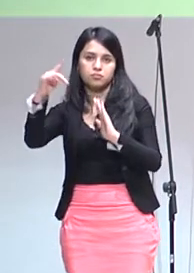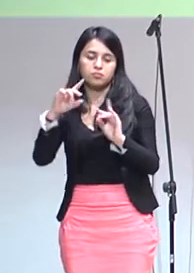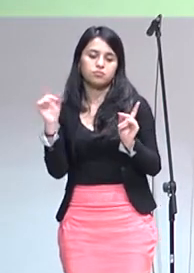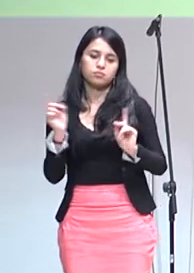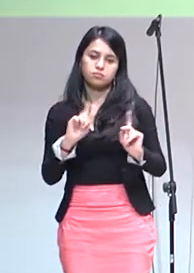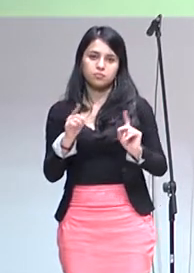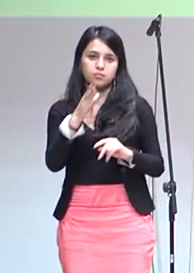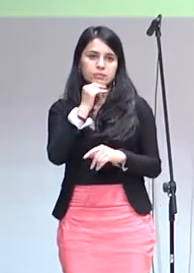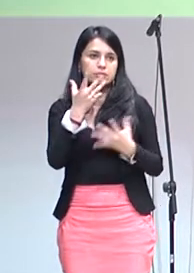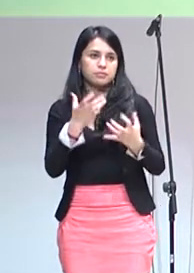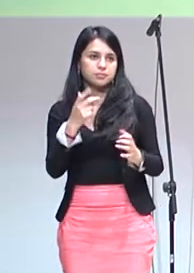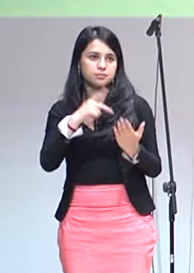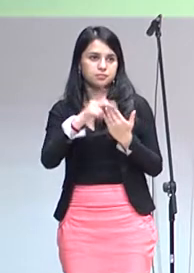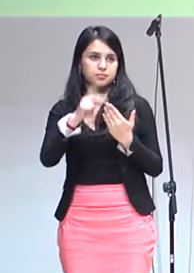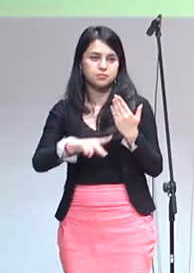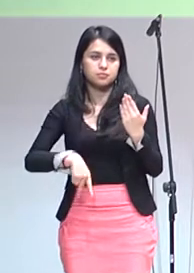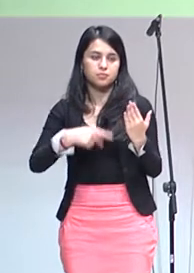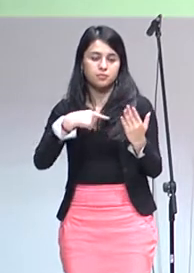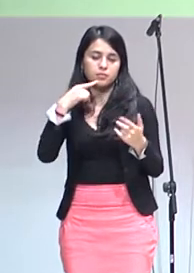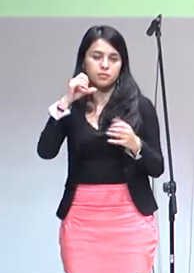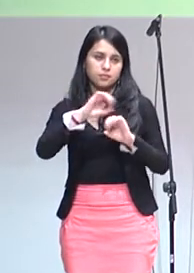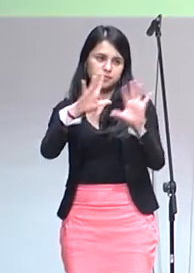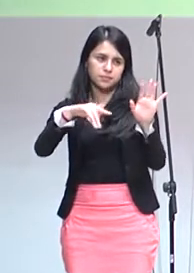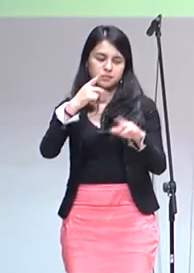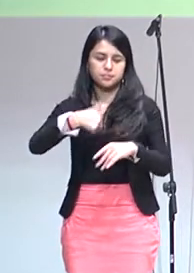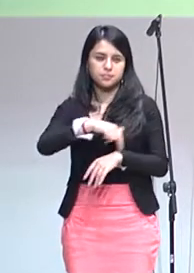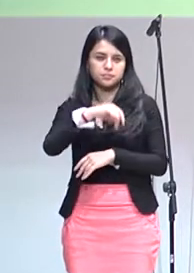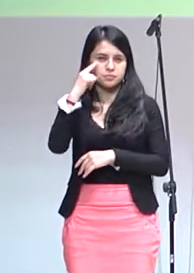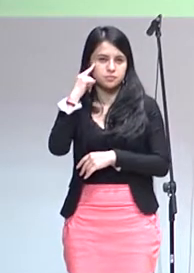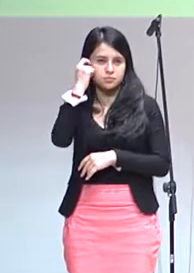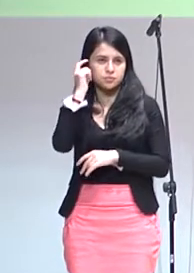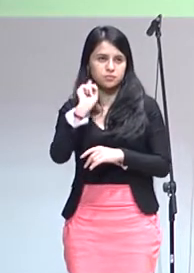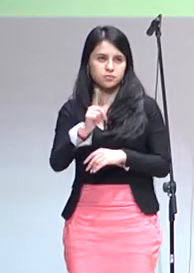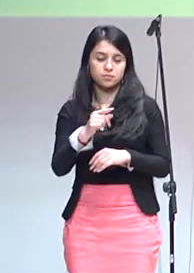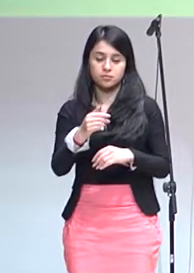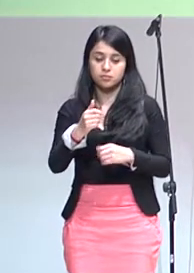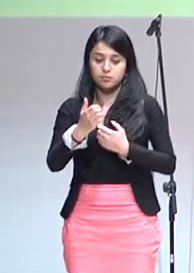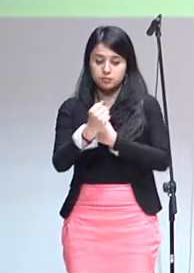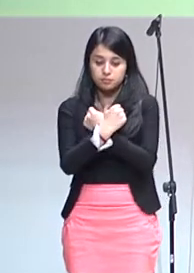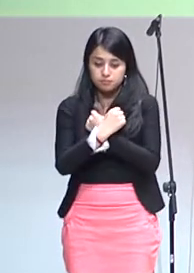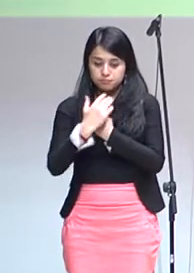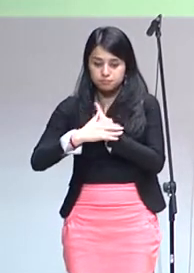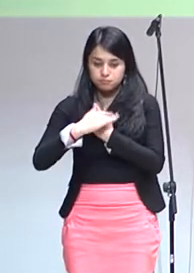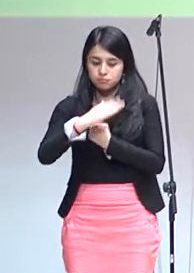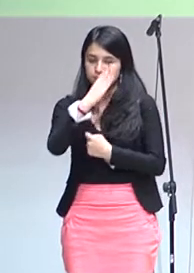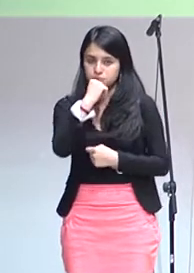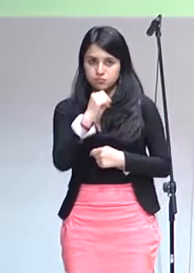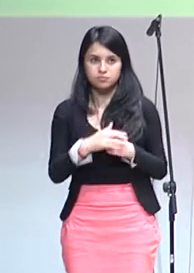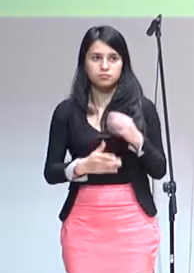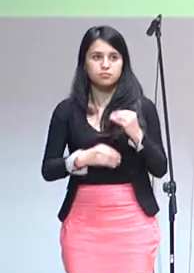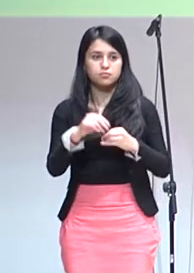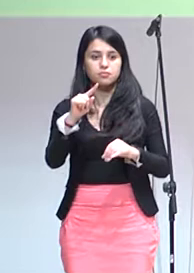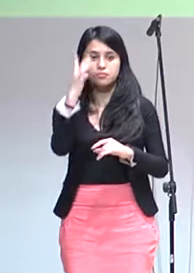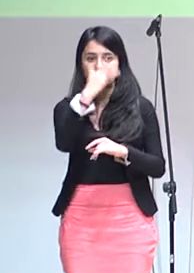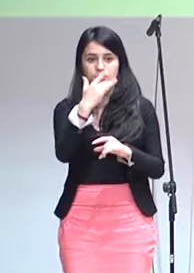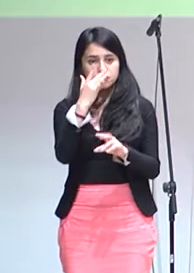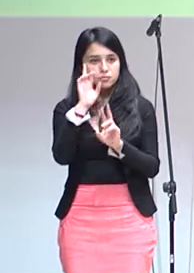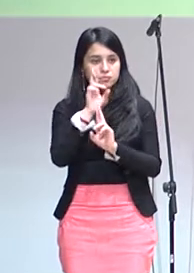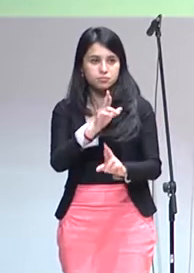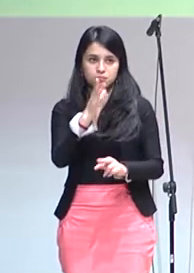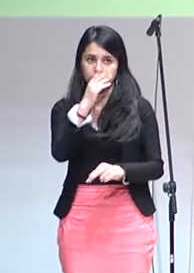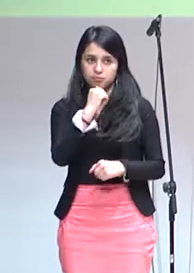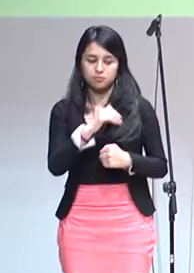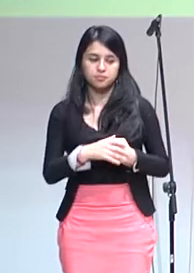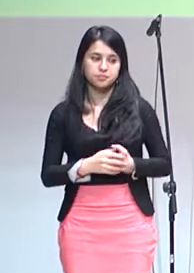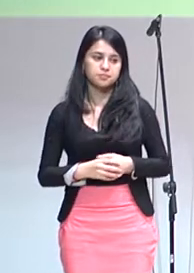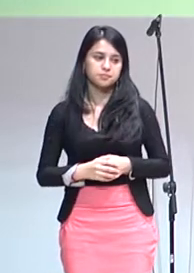vida. Entonces era un reto bastante grande, además porque había un problema de baja autoestima, de bajo reconocimiento como comunidad afrodescendiente.